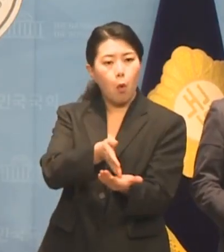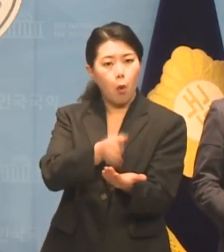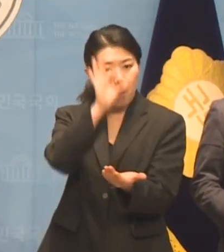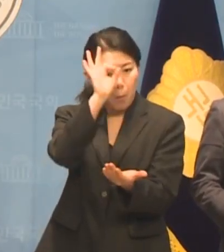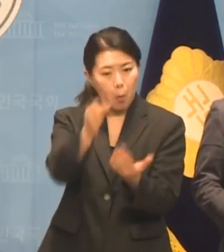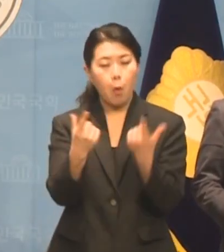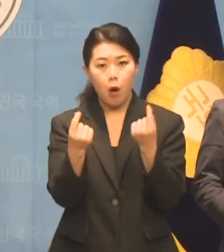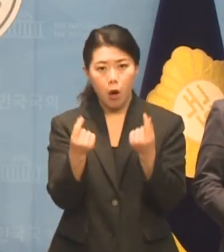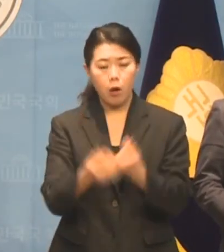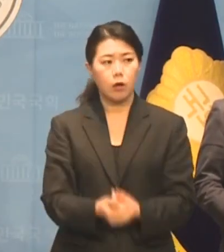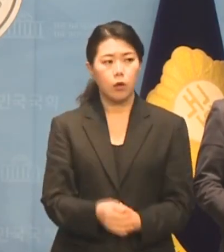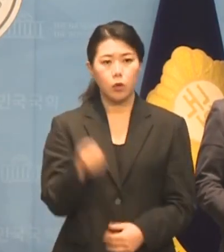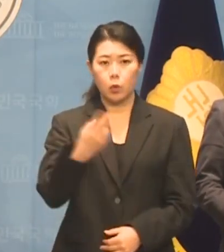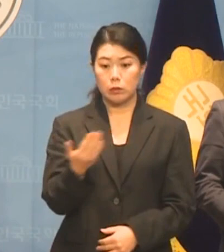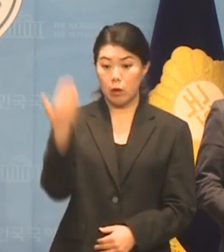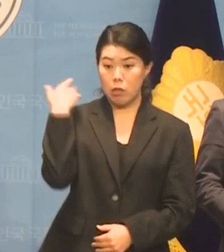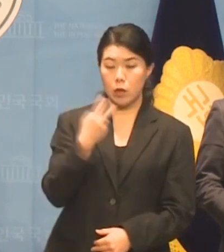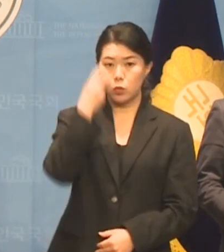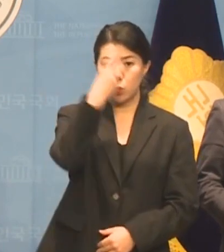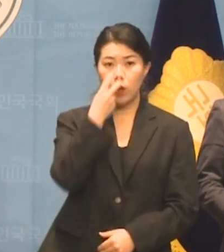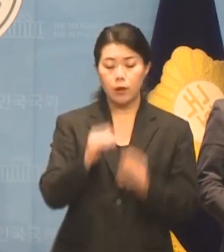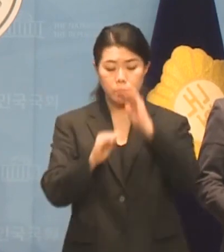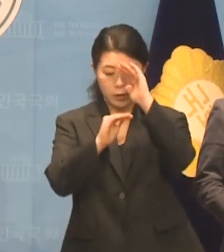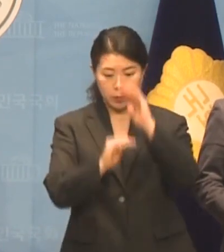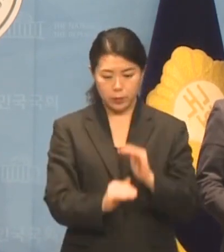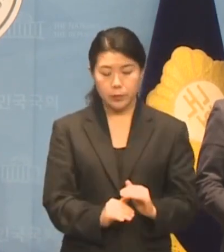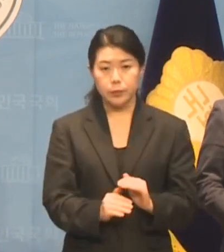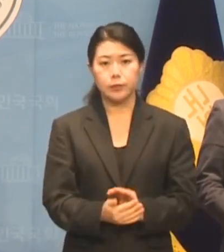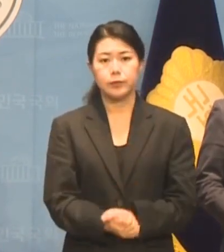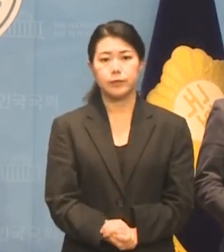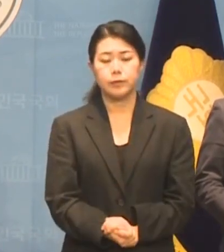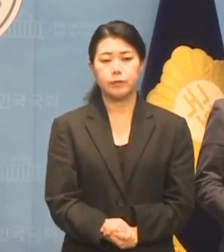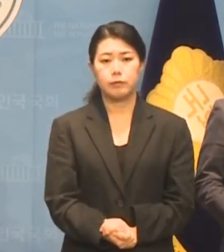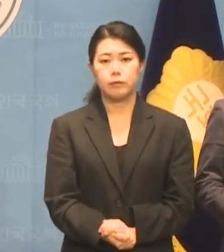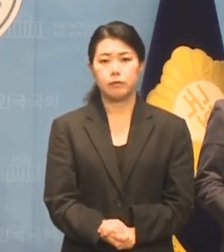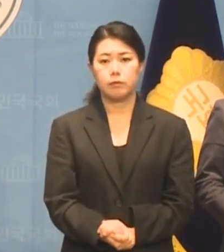그리고 그 전에 저희가 조사돼서 이미